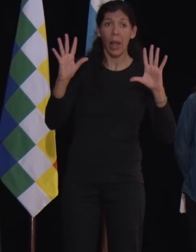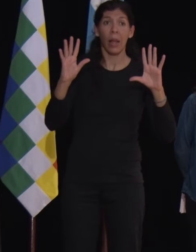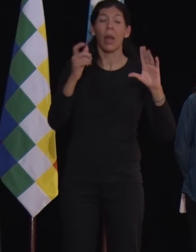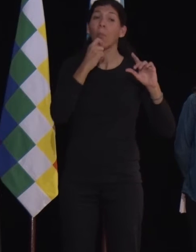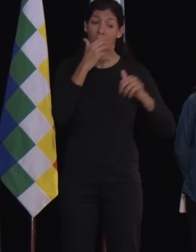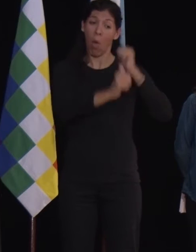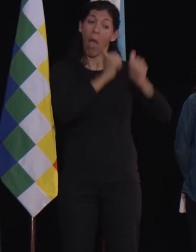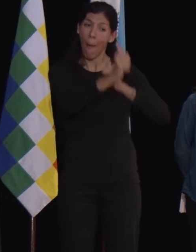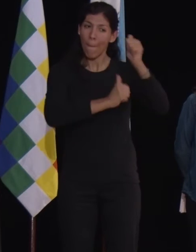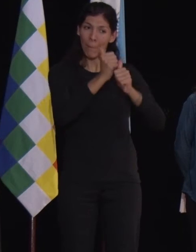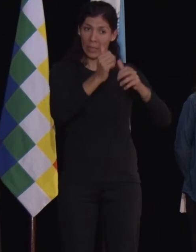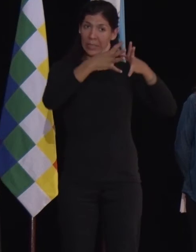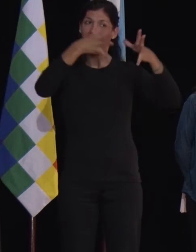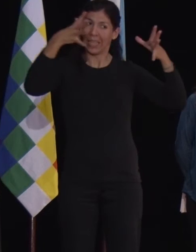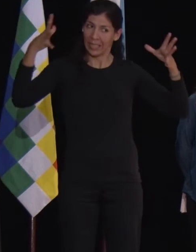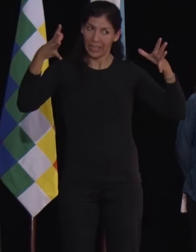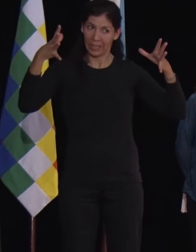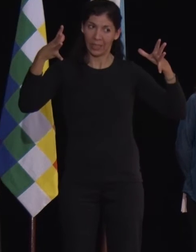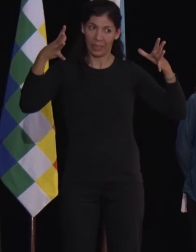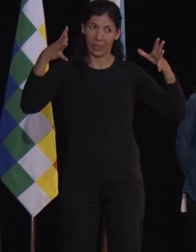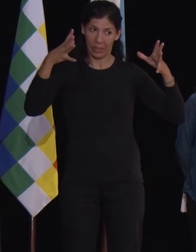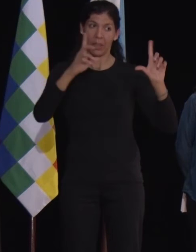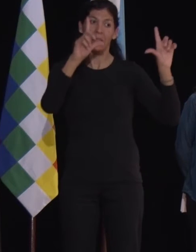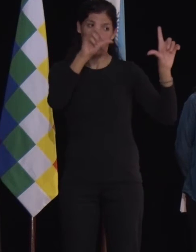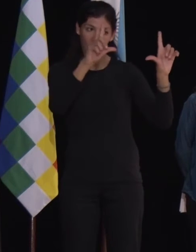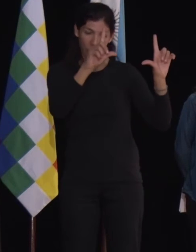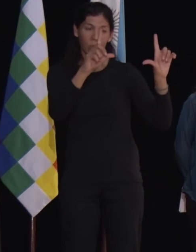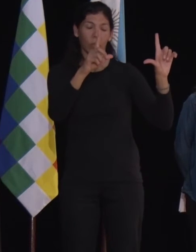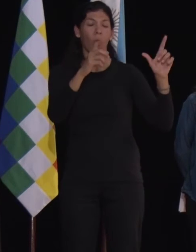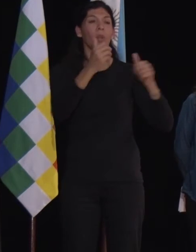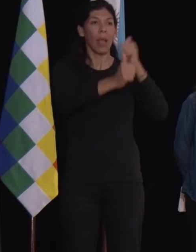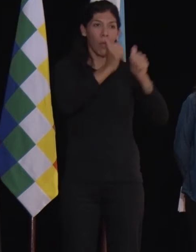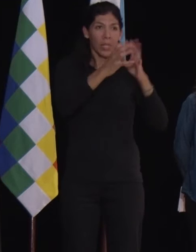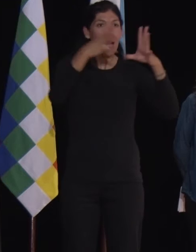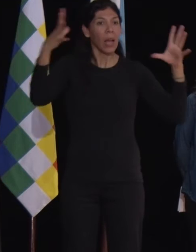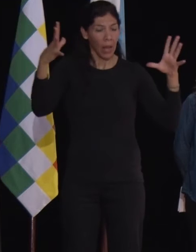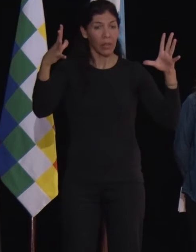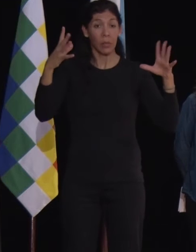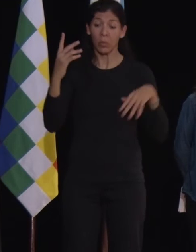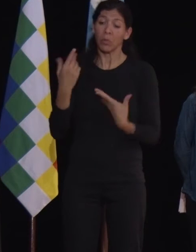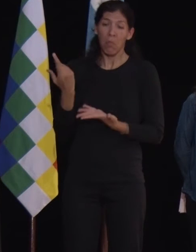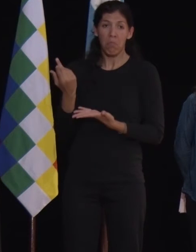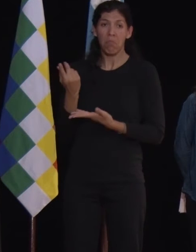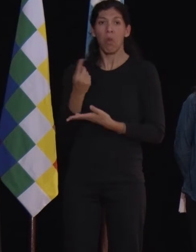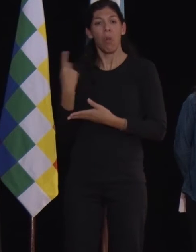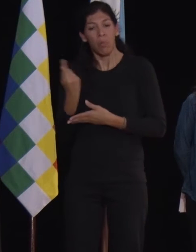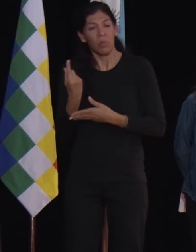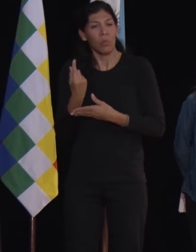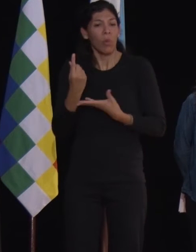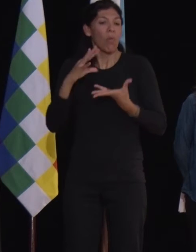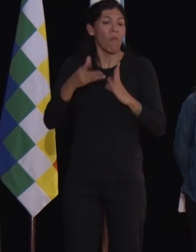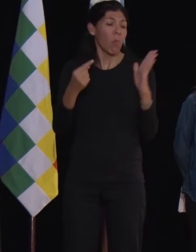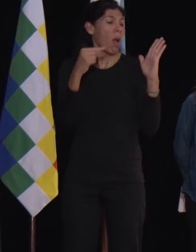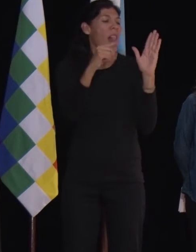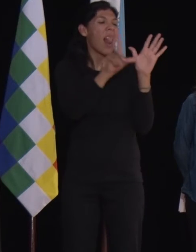grandes empresas atrás no por supuesto nos ven como bueno como que somos una herramienta para cumplir con un punto de una